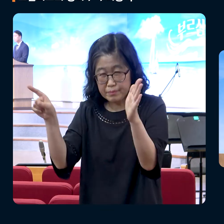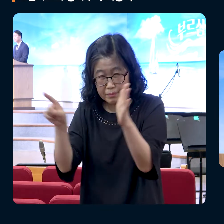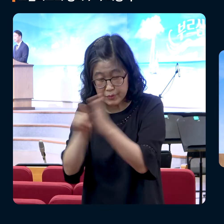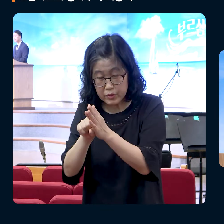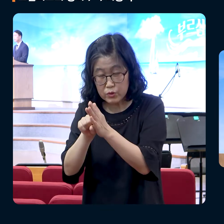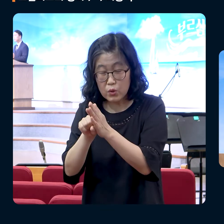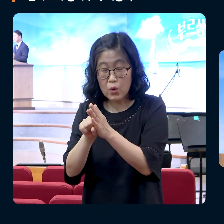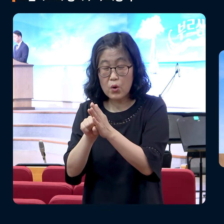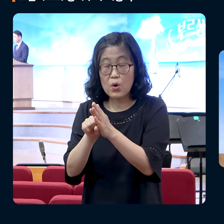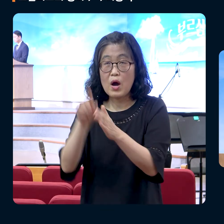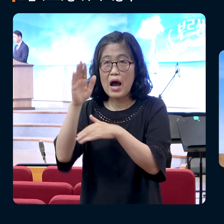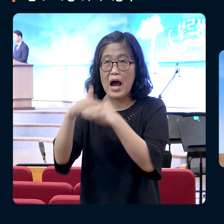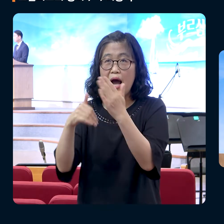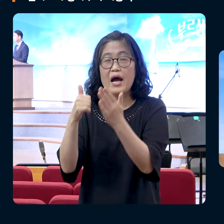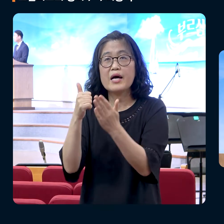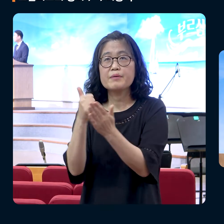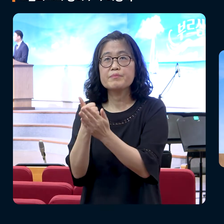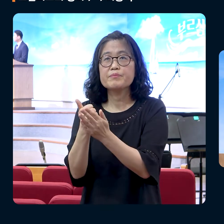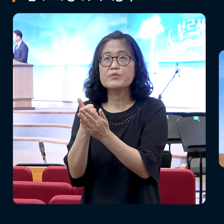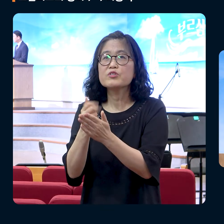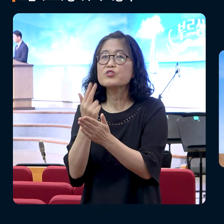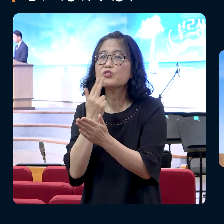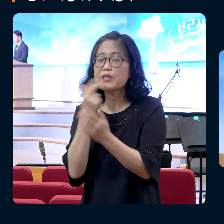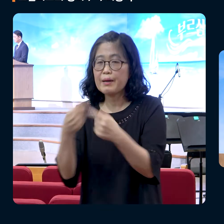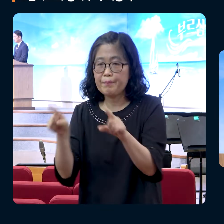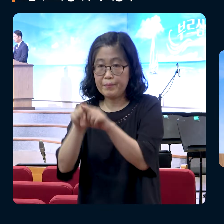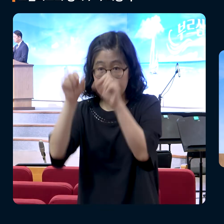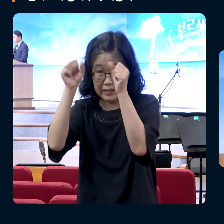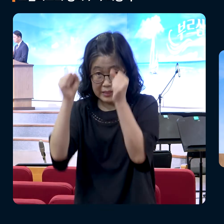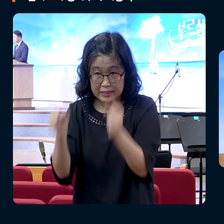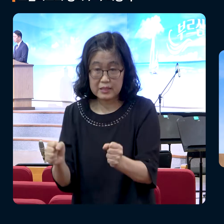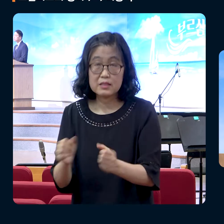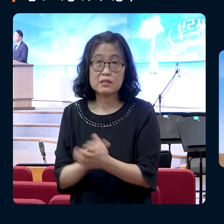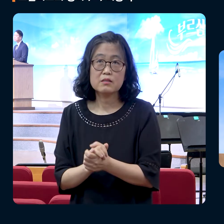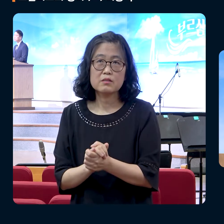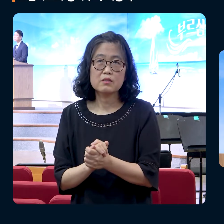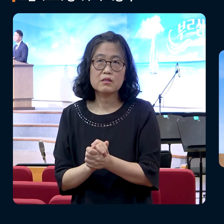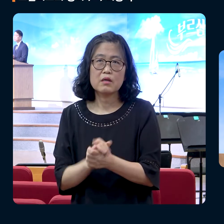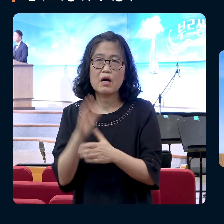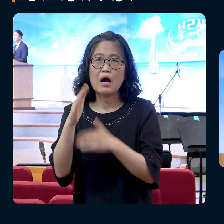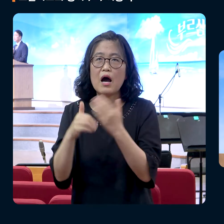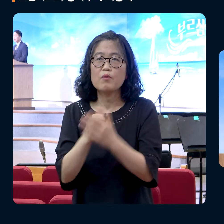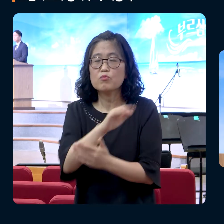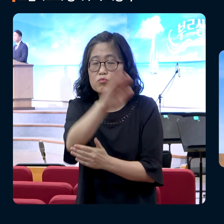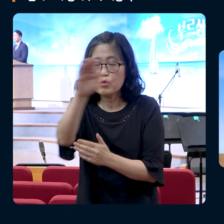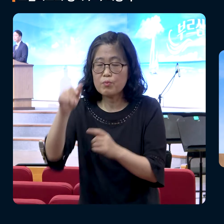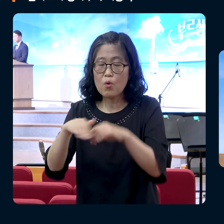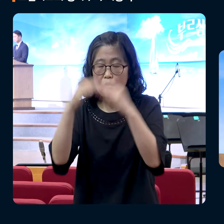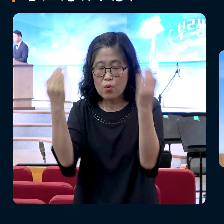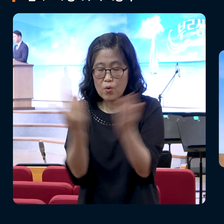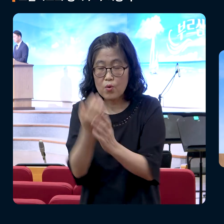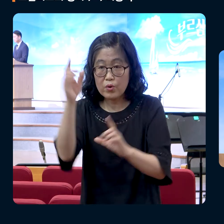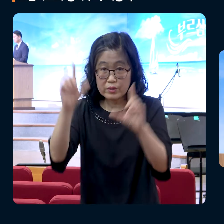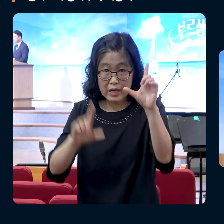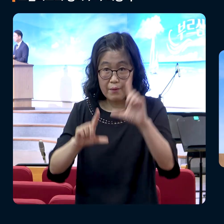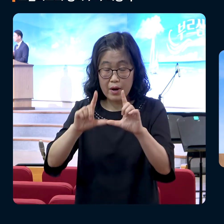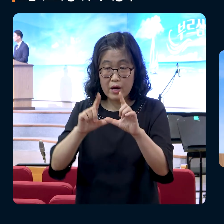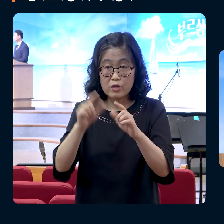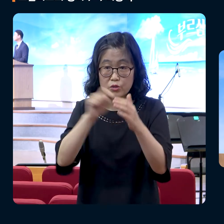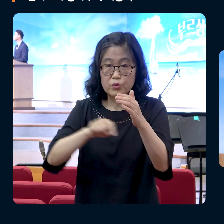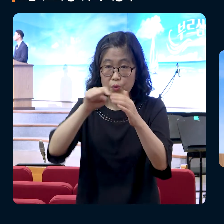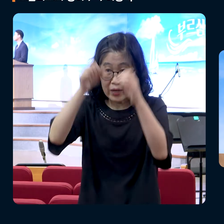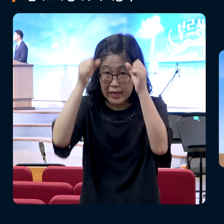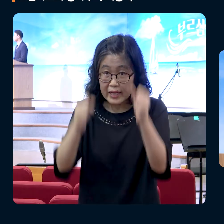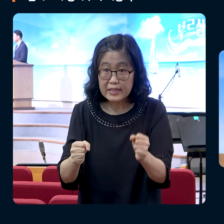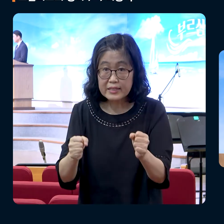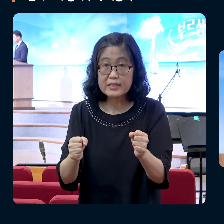요셉과 함께 계셨습니다. 그 하나님이 오늘 우리의 모든 상황 속에서 함께 하십니다. 그렇기에